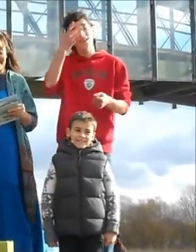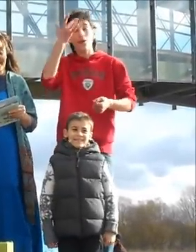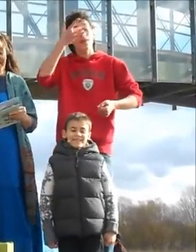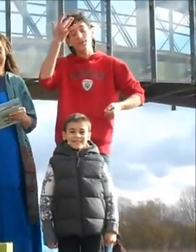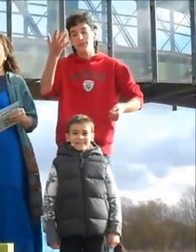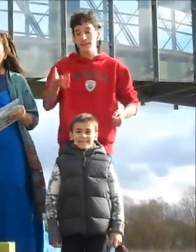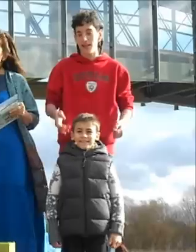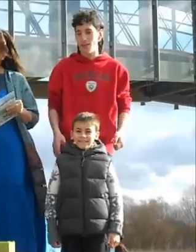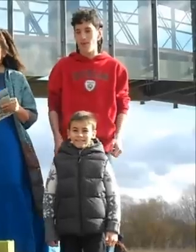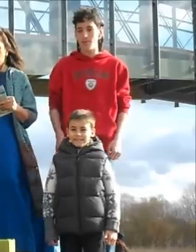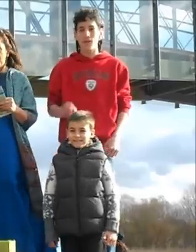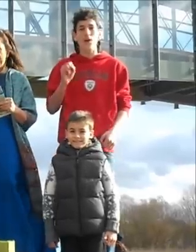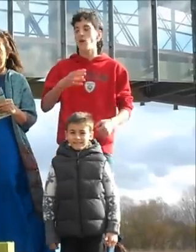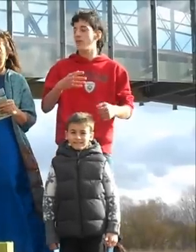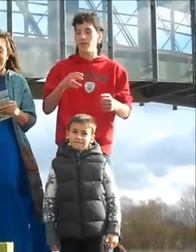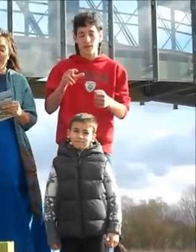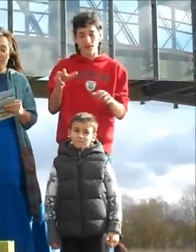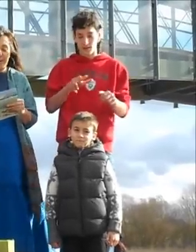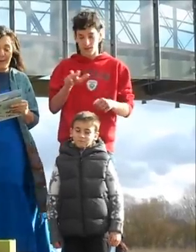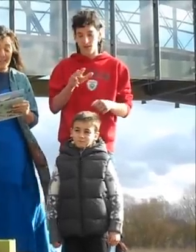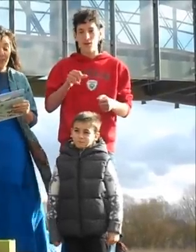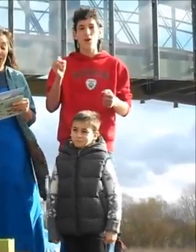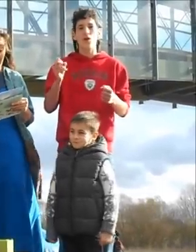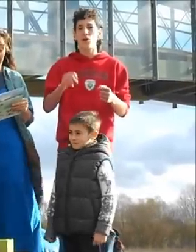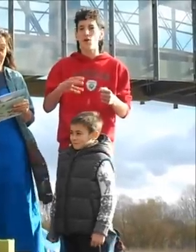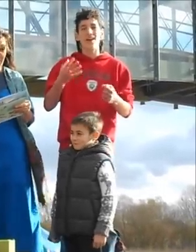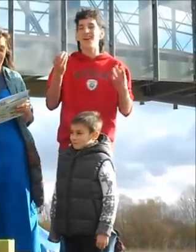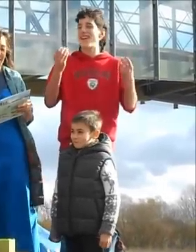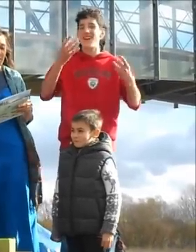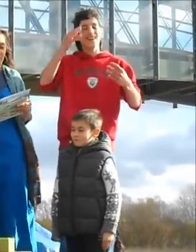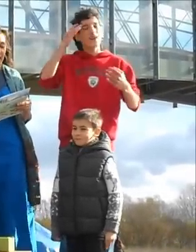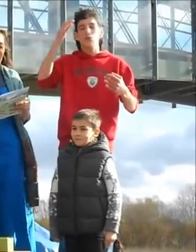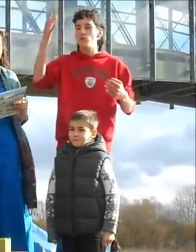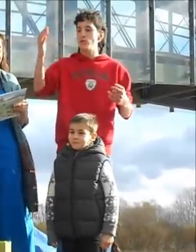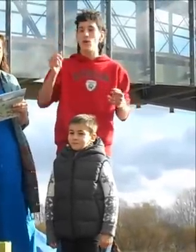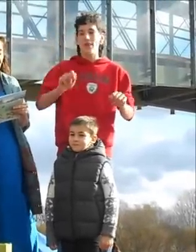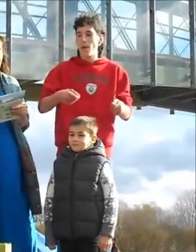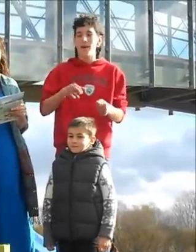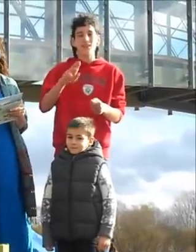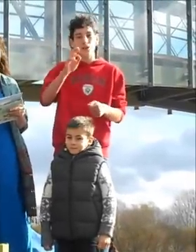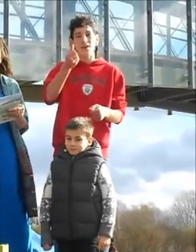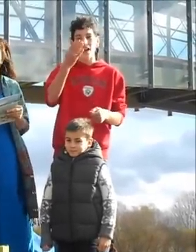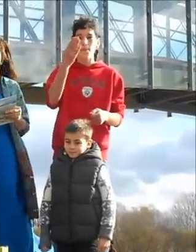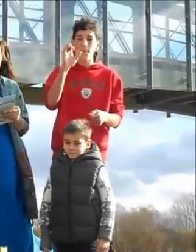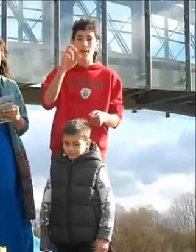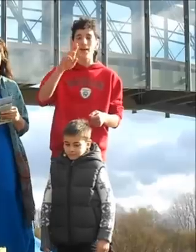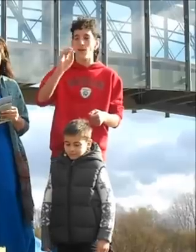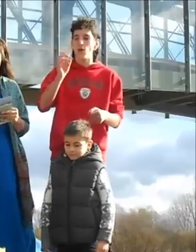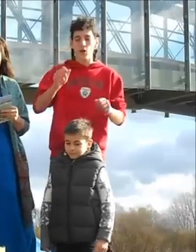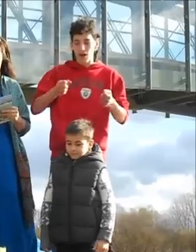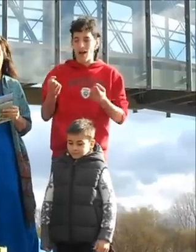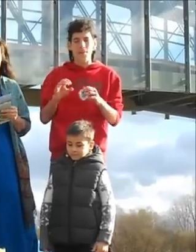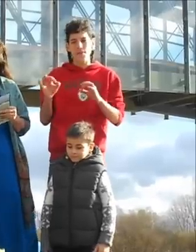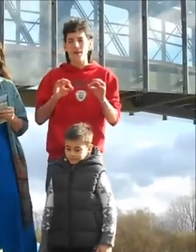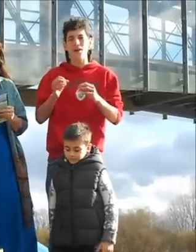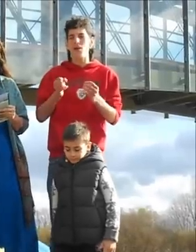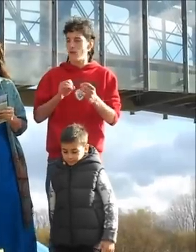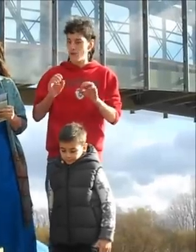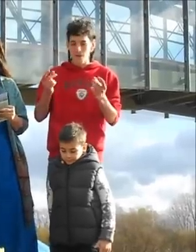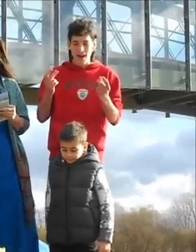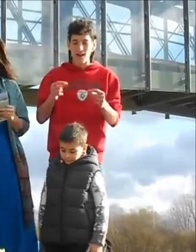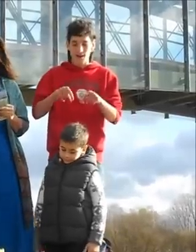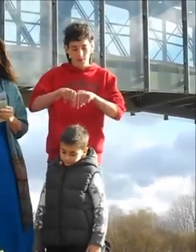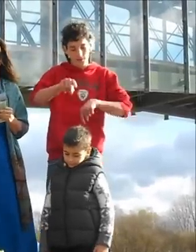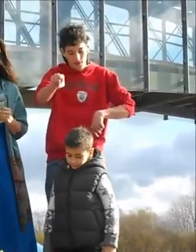despistatuak. Con gran ilusión, los zapateros raperos una coreografía de baile han preparado. Estiran